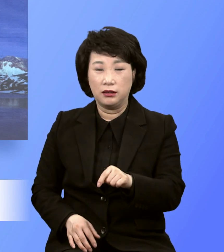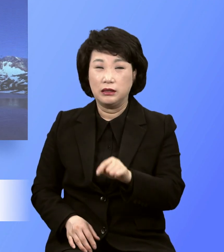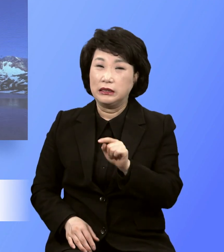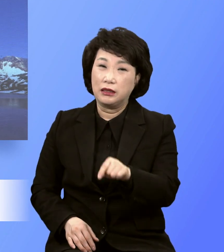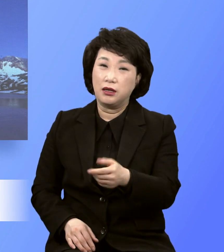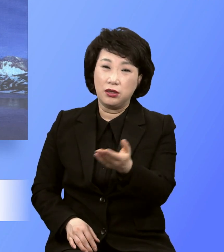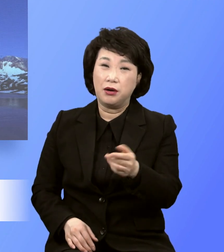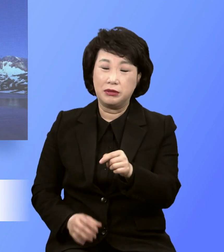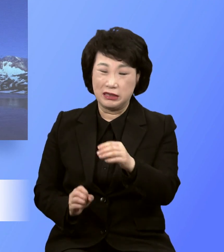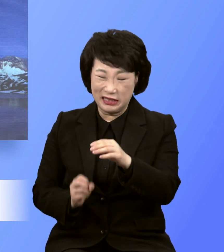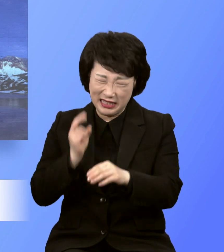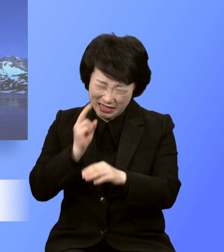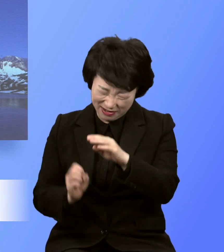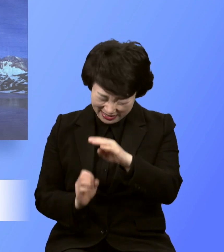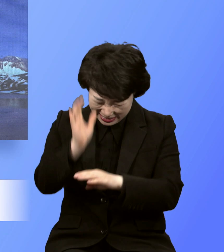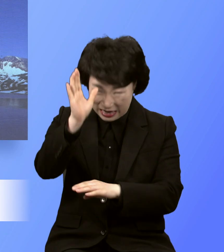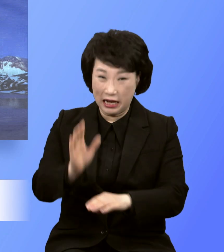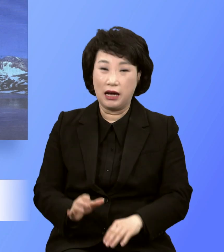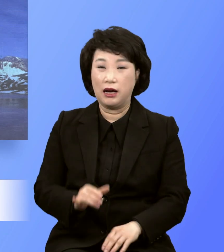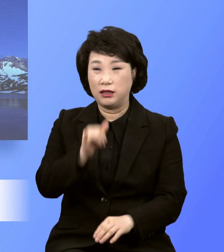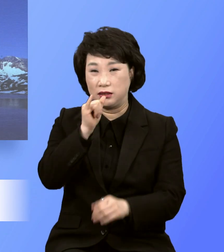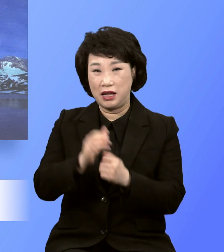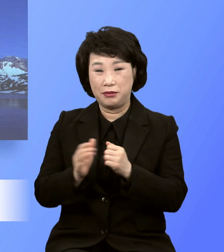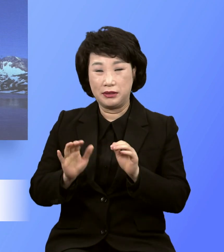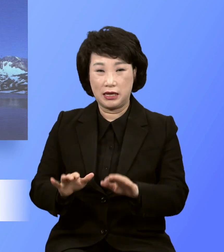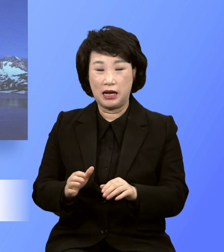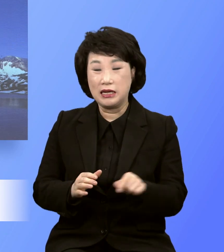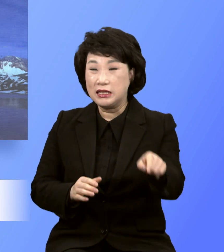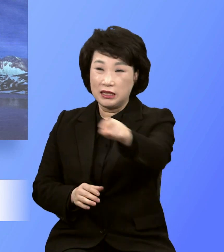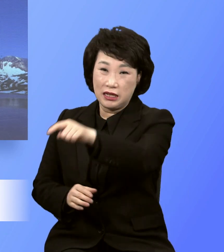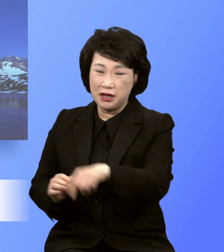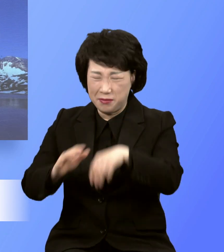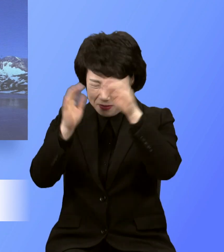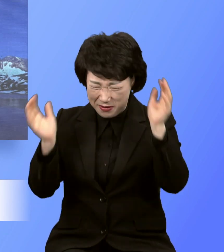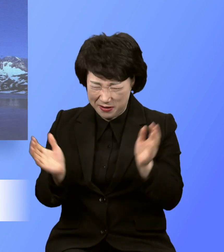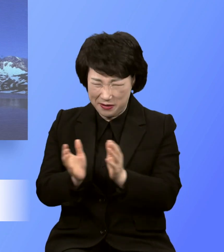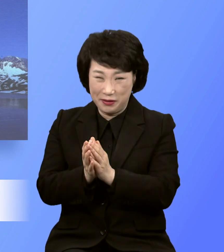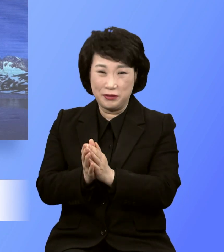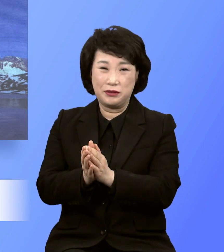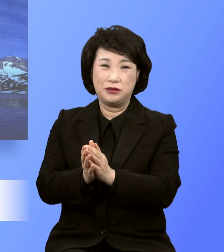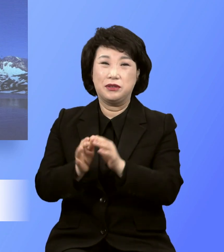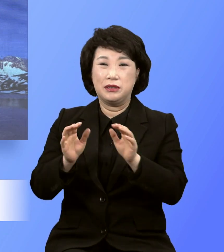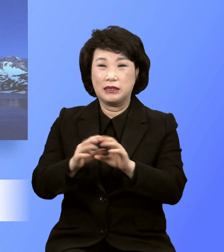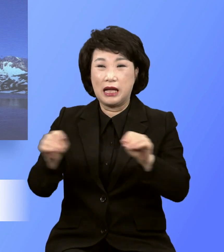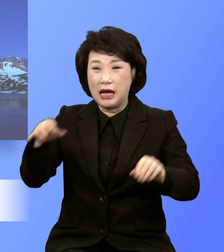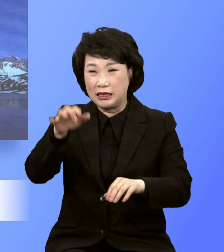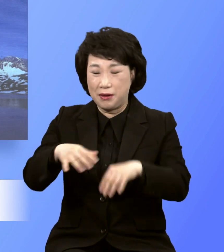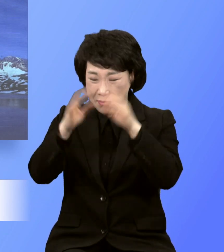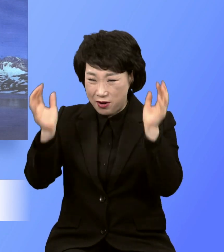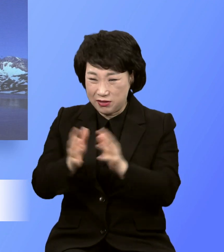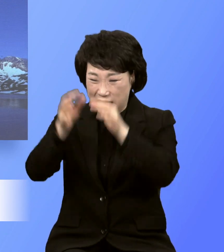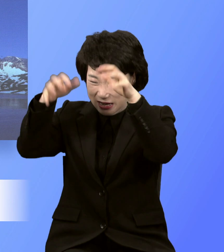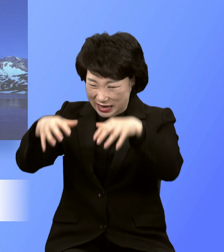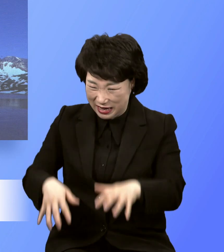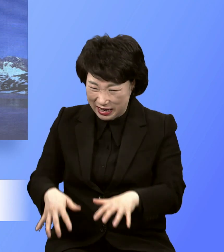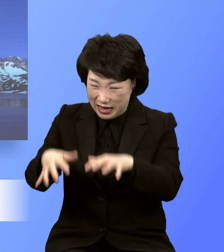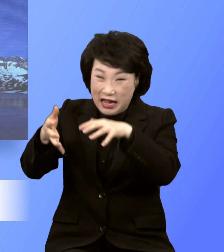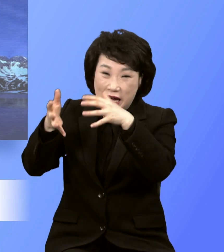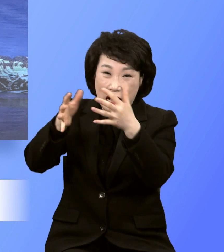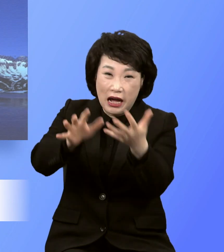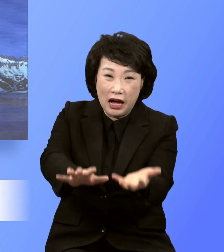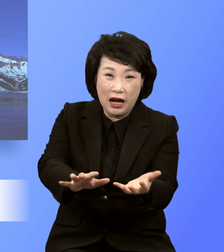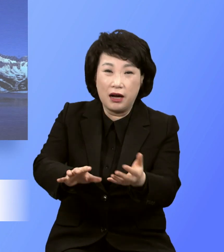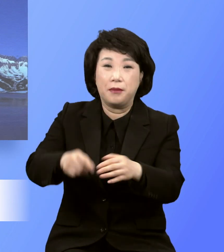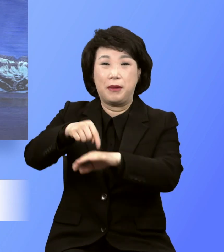말해 도를 넘었다는 것입니다. 그래서 저들을 다 지면에서 쓸어버리기로